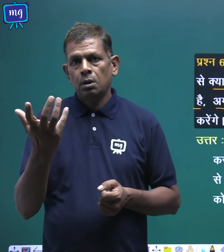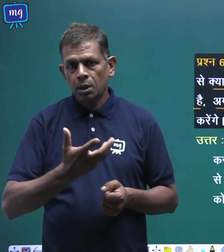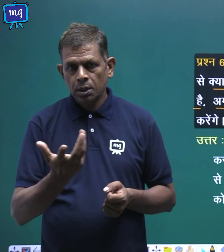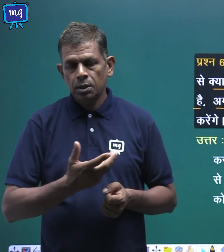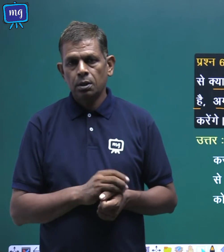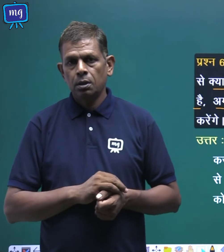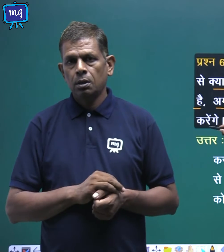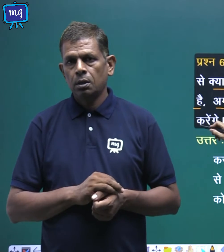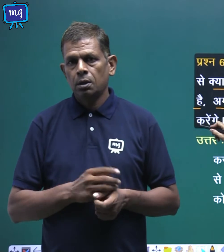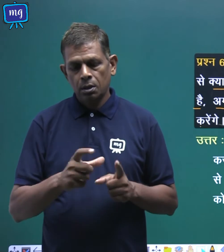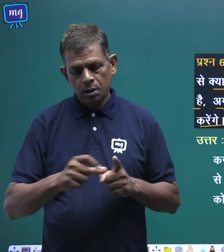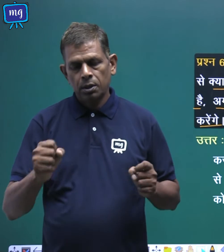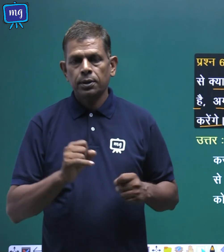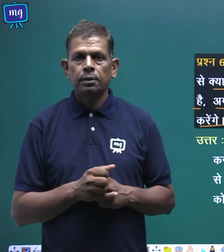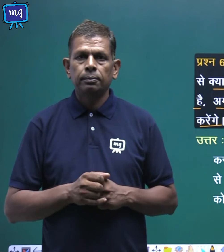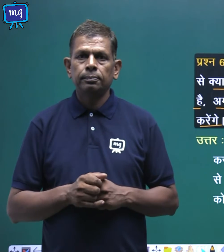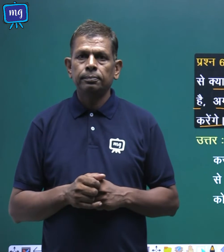कैसे करेंगे?